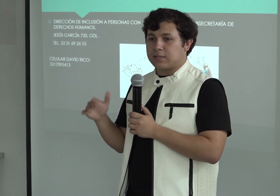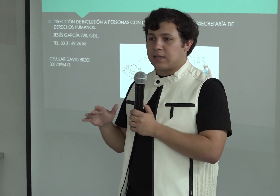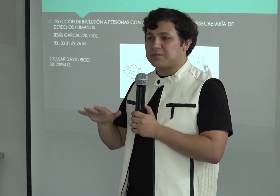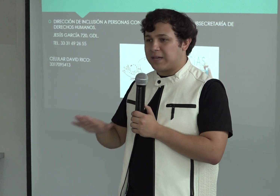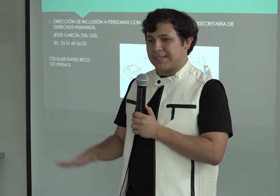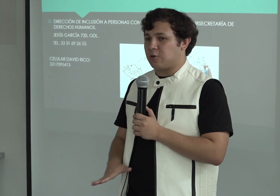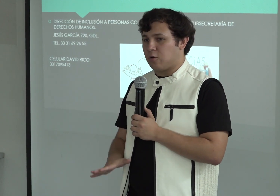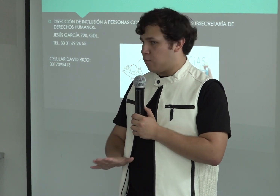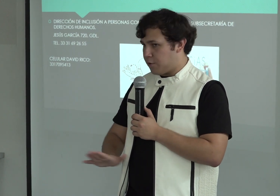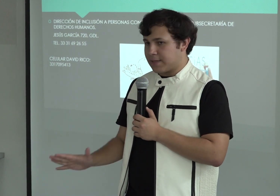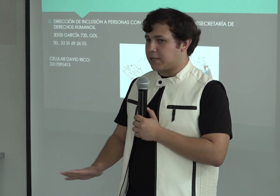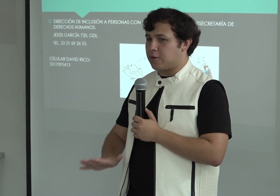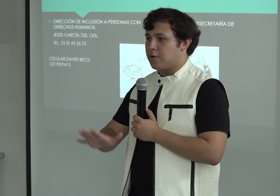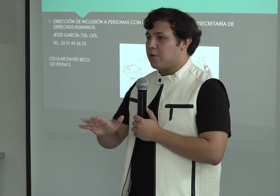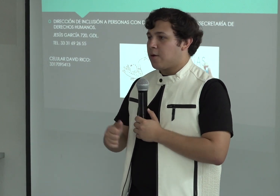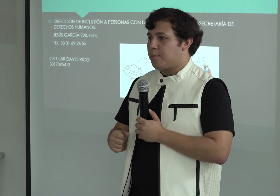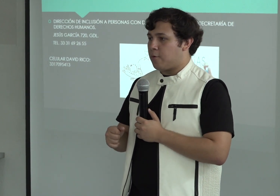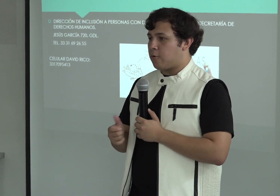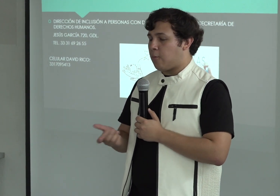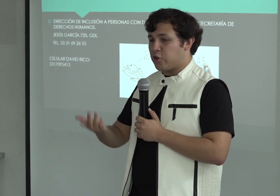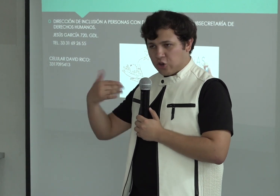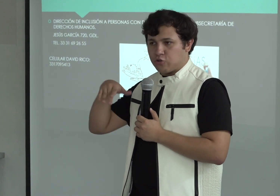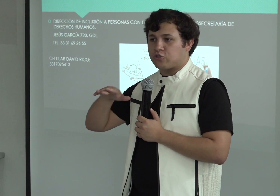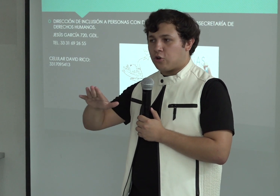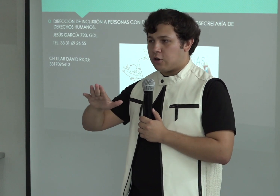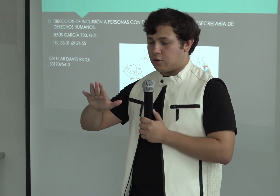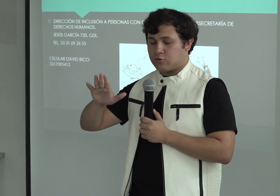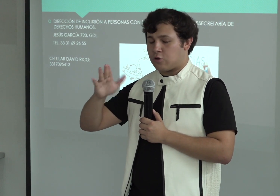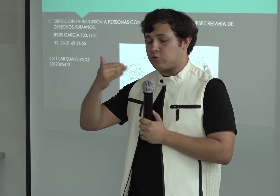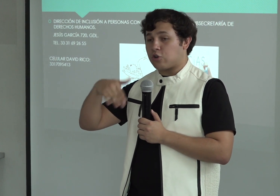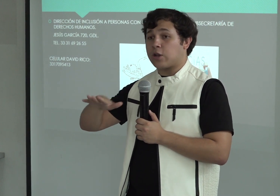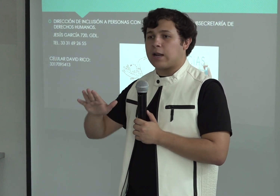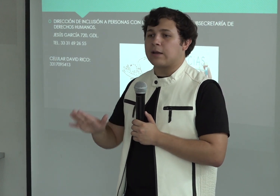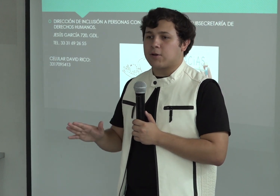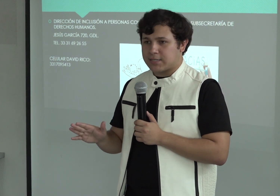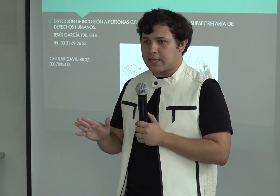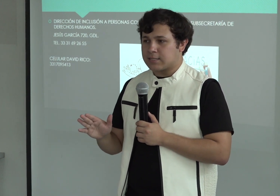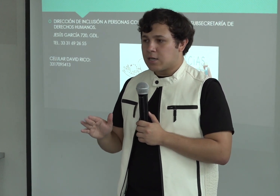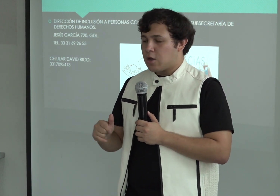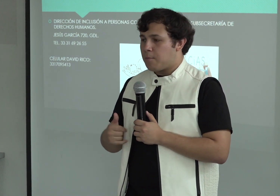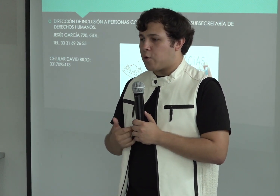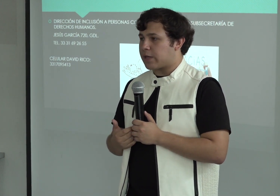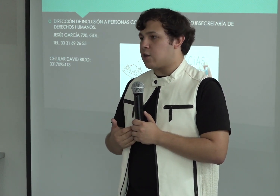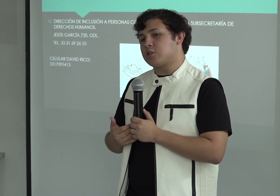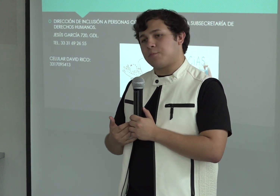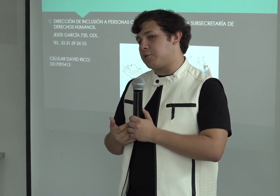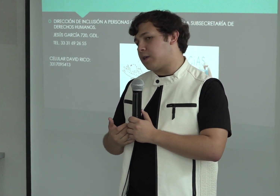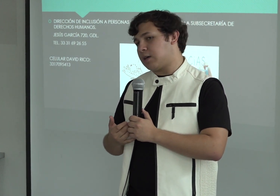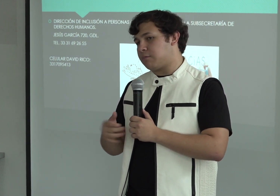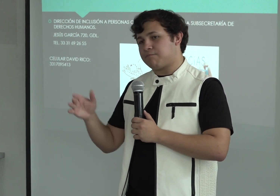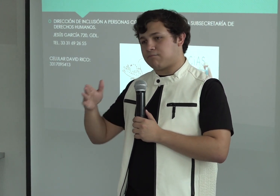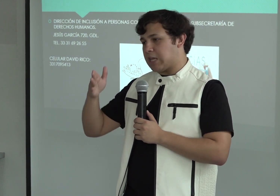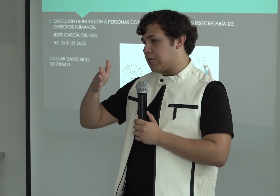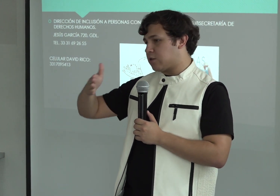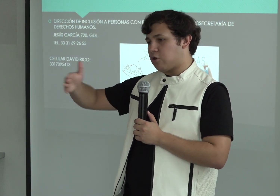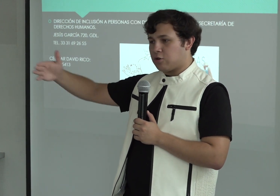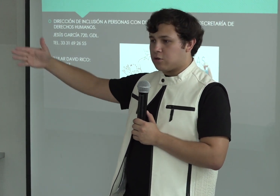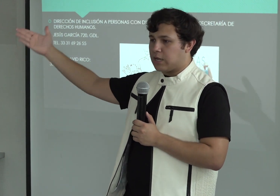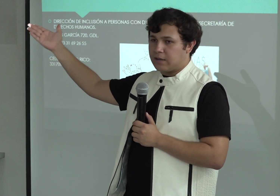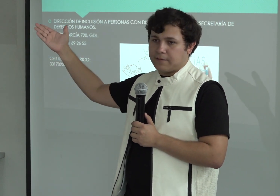señas básico, muy básico, como introductorio a la lengua de señas, porque no se puede tener todo el nivel